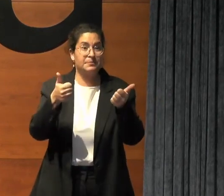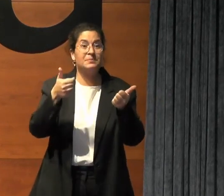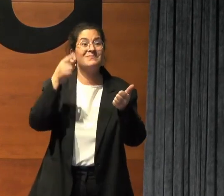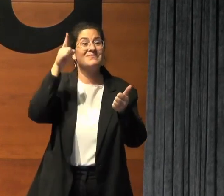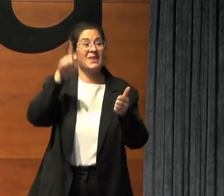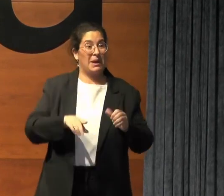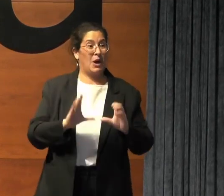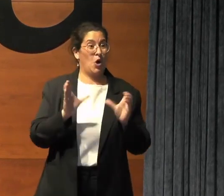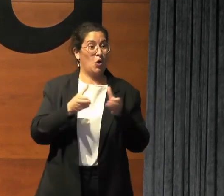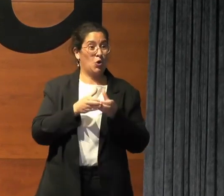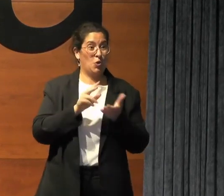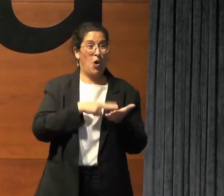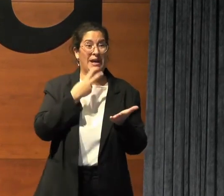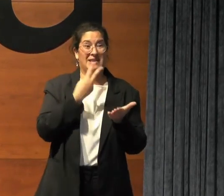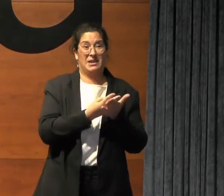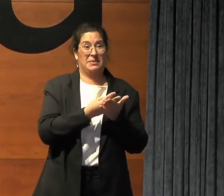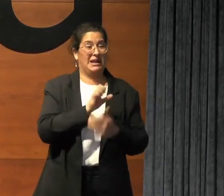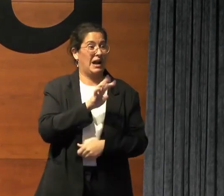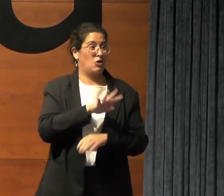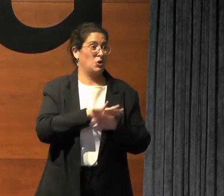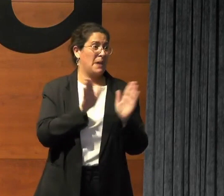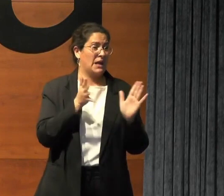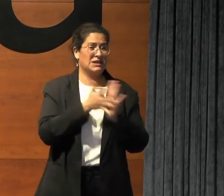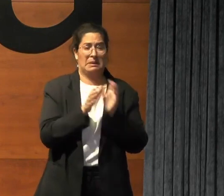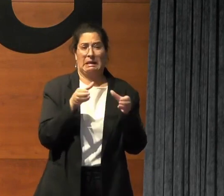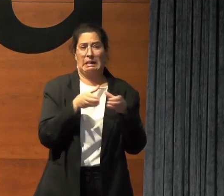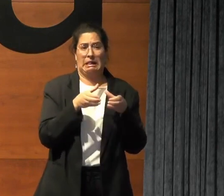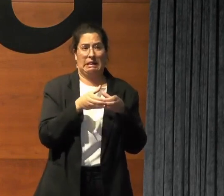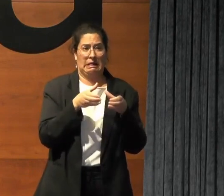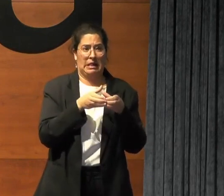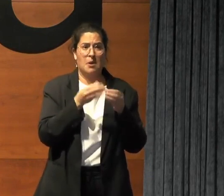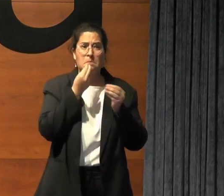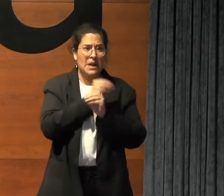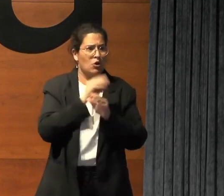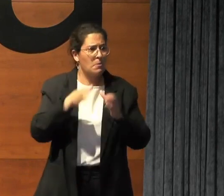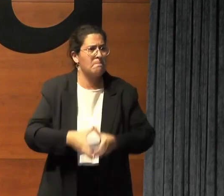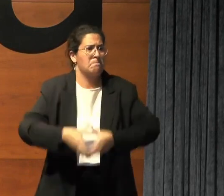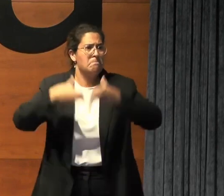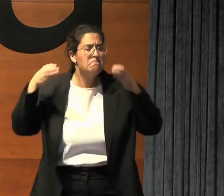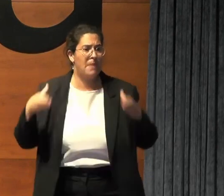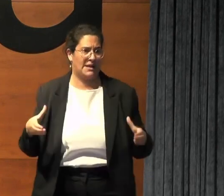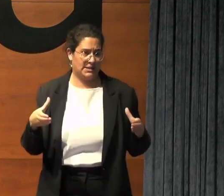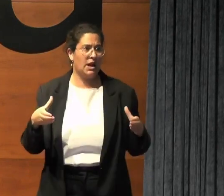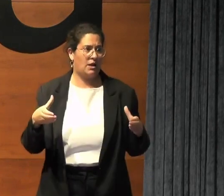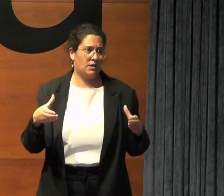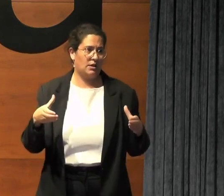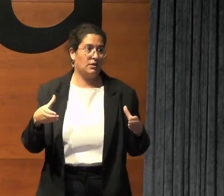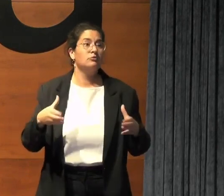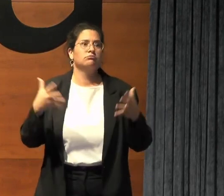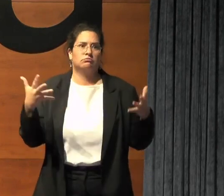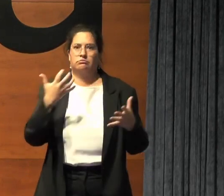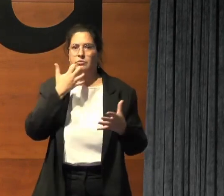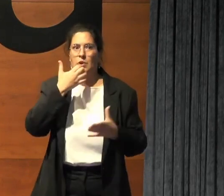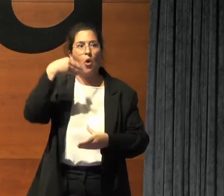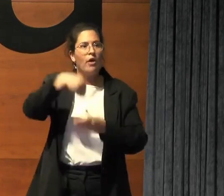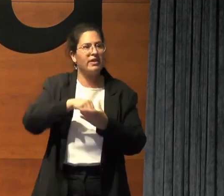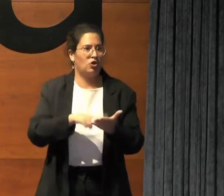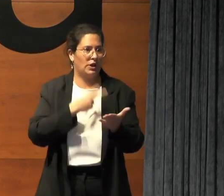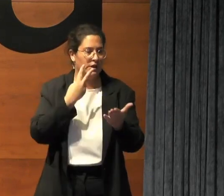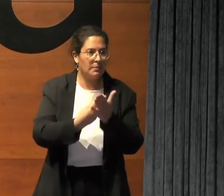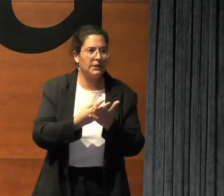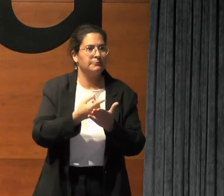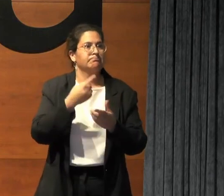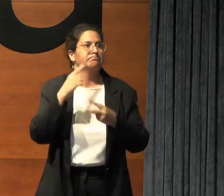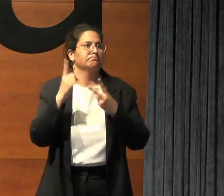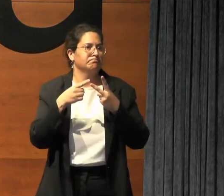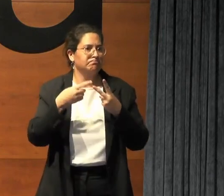profundizar en un futuro con otras investigaciones y complementarlas a esta investigación. Es una muestra pequeña, ¿no? Sería importante